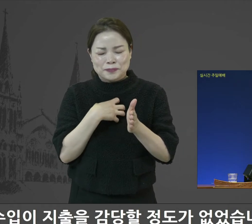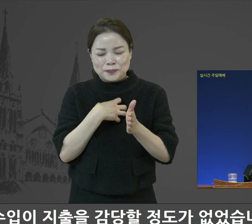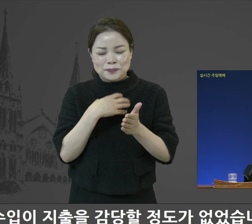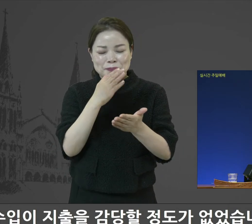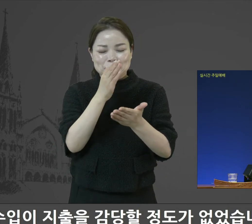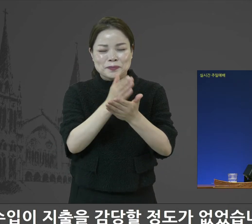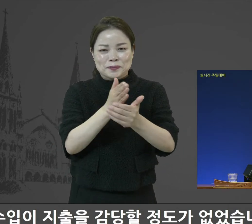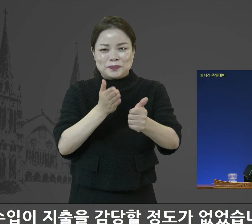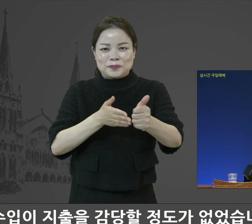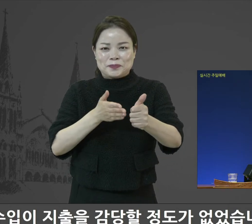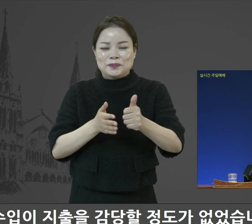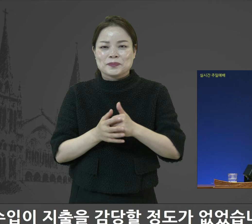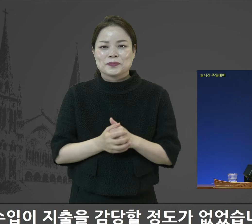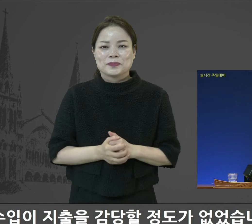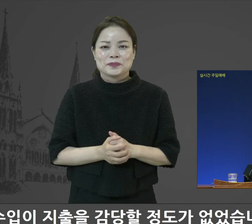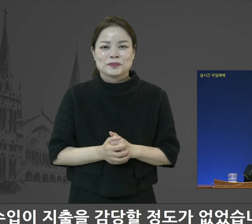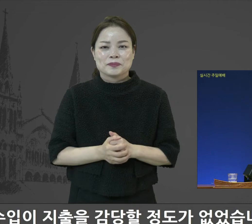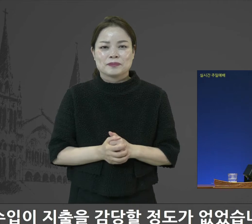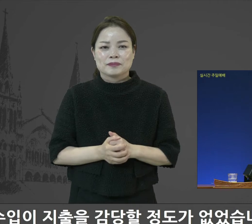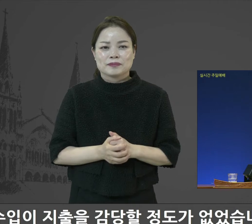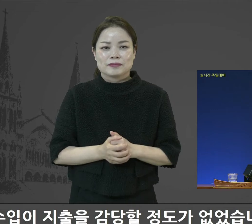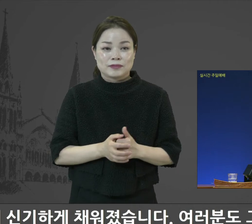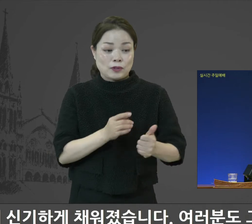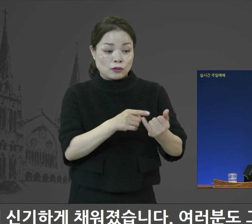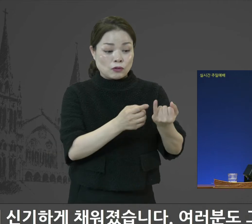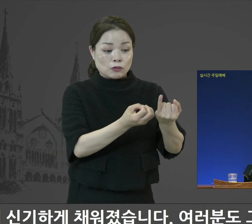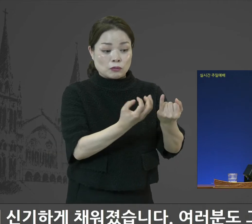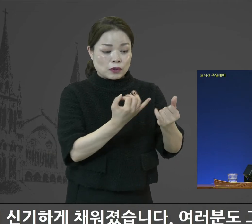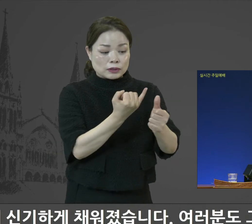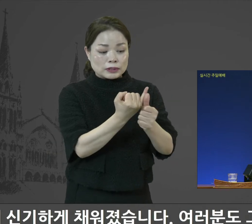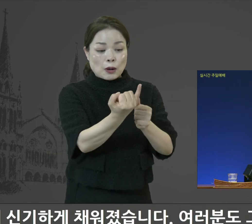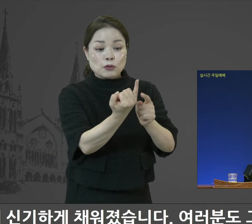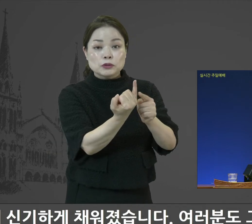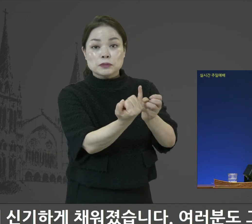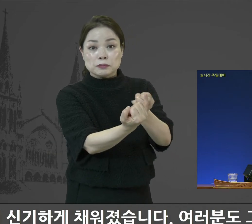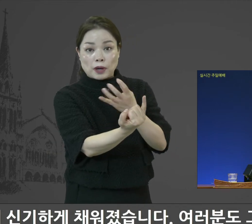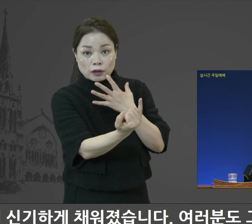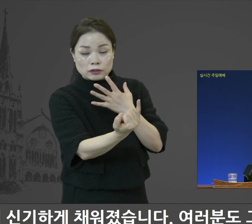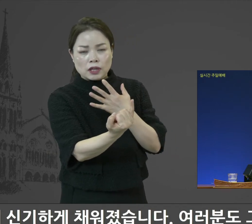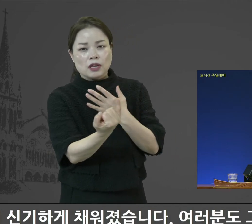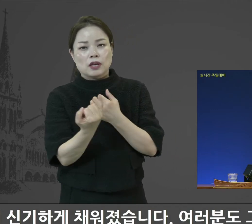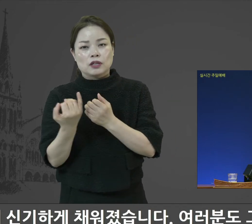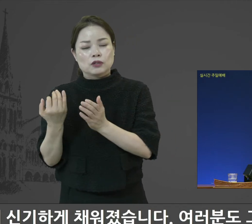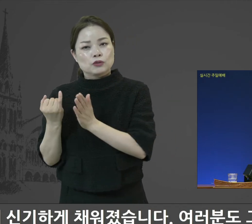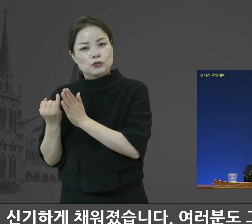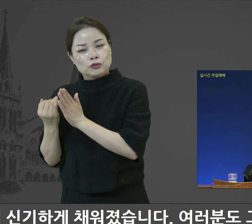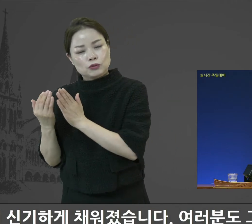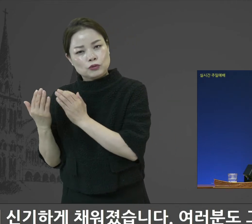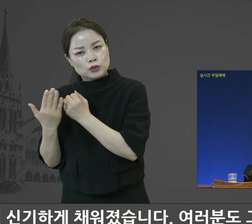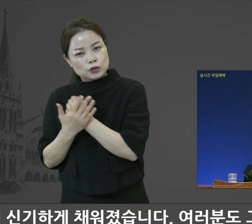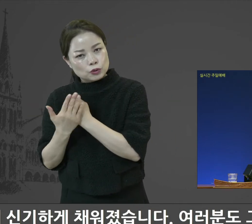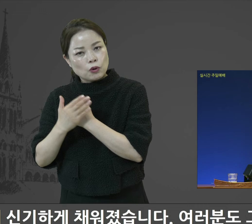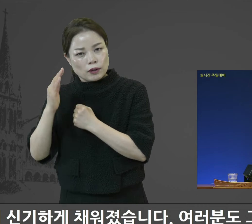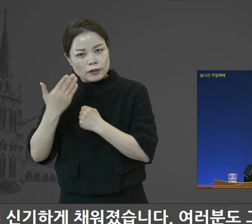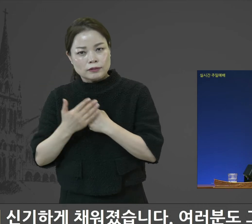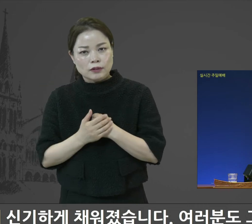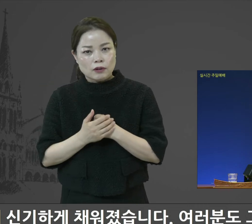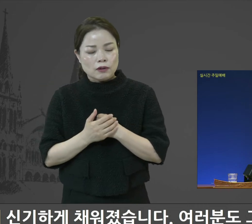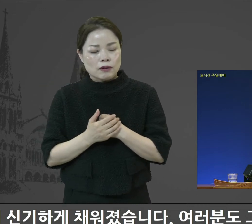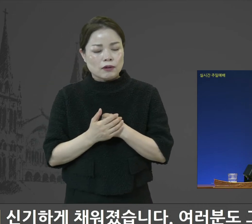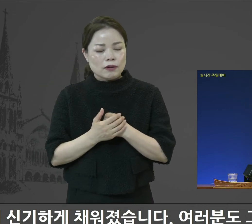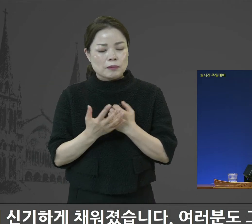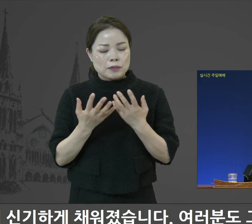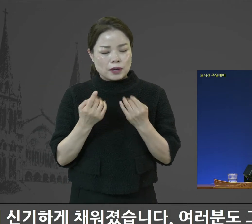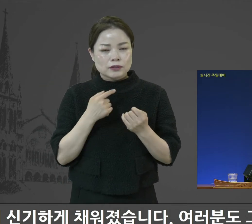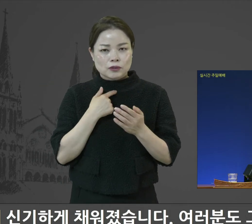말고 사시기 바랍니다. 그런 얘기를 해주셨어요. 은근히 위로가 되더라고요. 근데 사실은 그 위에 많은 그런 경험을